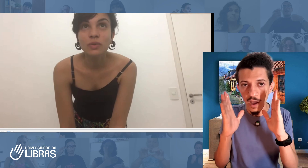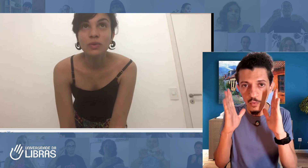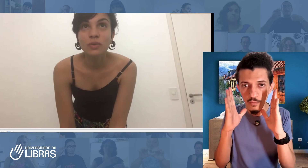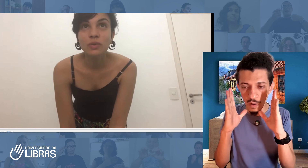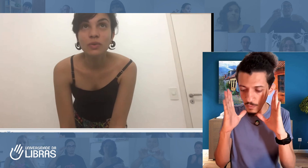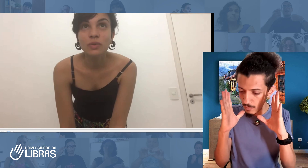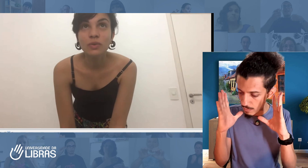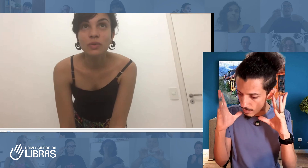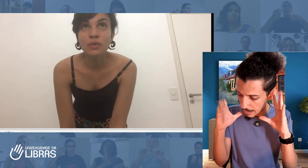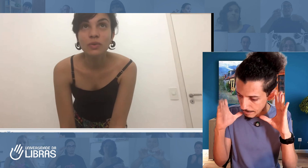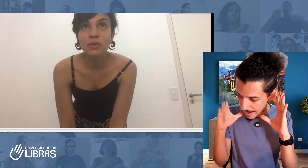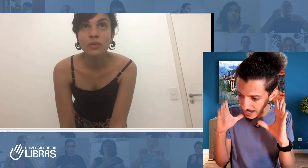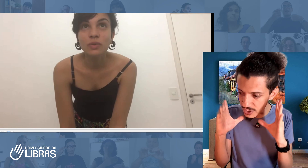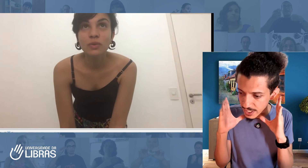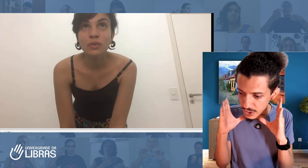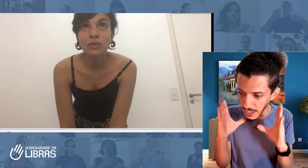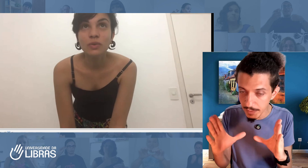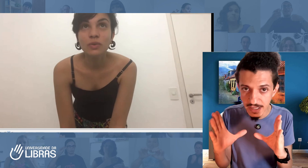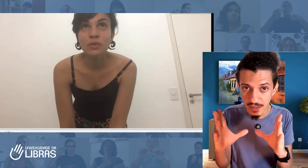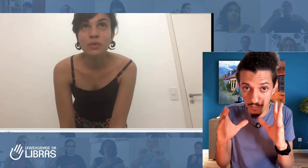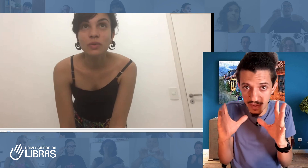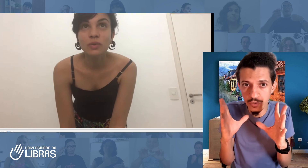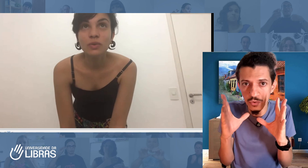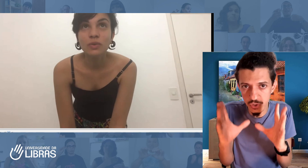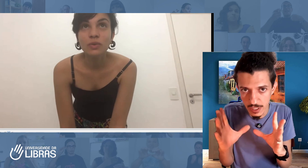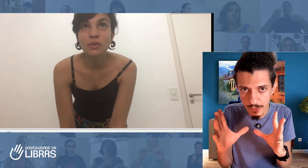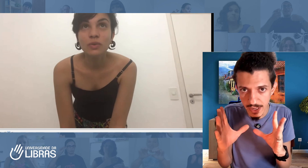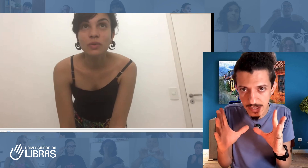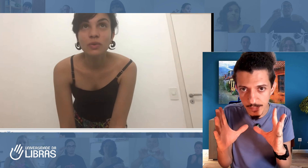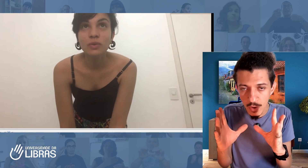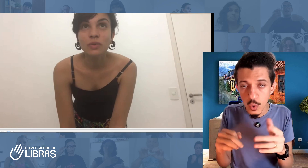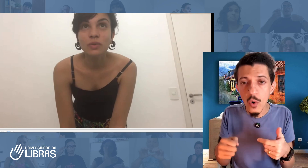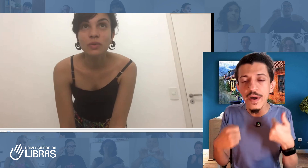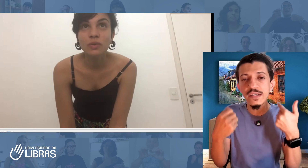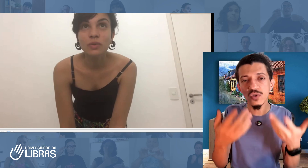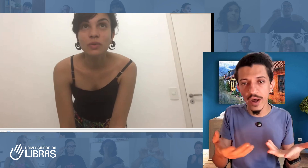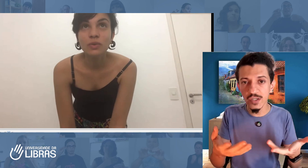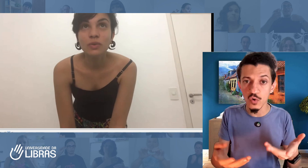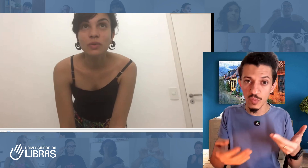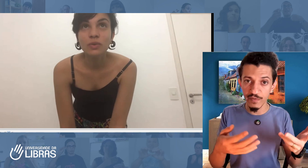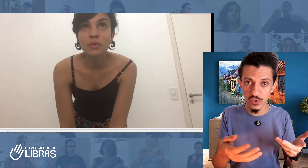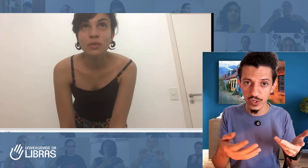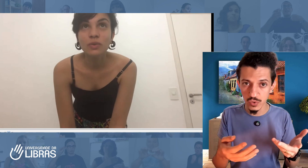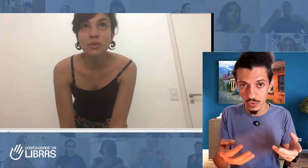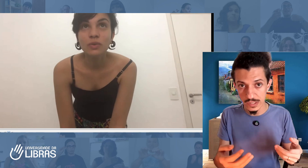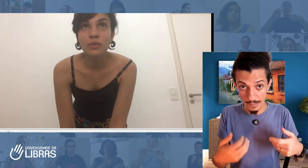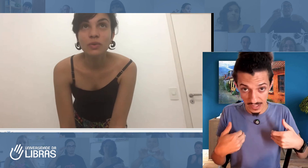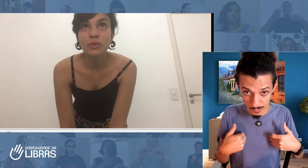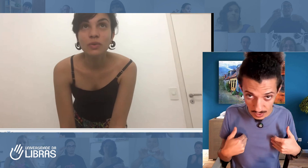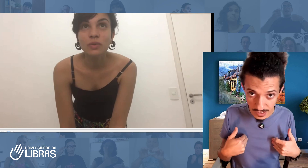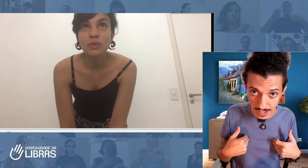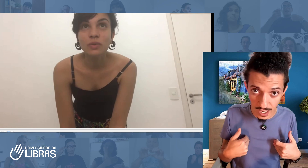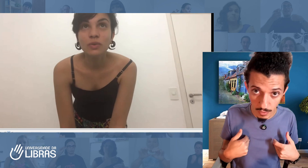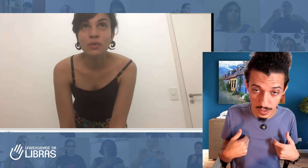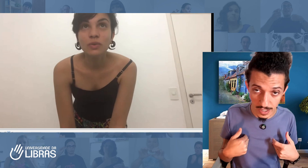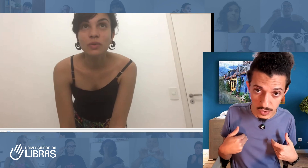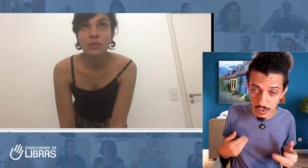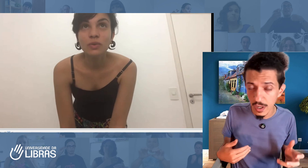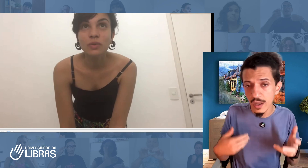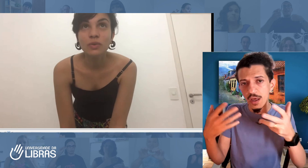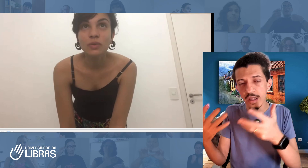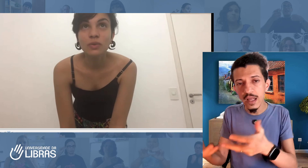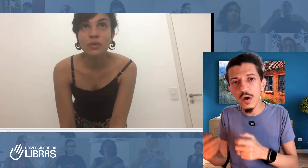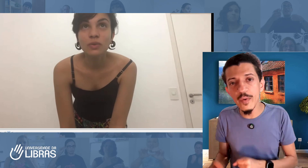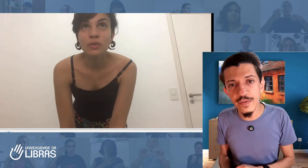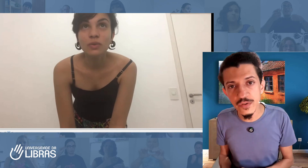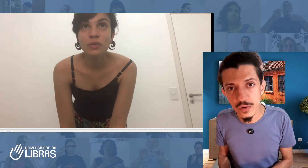é uma prática de Libras, é um vídeo de Libras, com histórias com professores surdos. A minha esposa Raquel, que é surda,